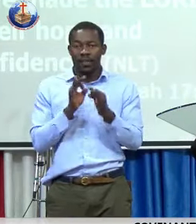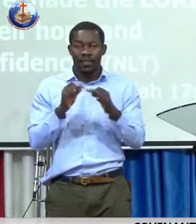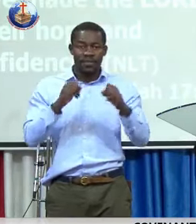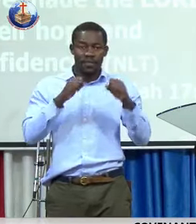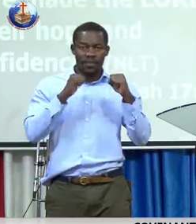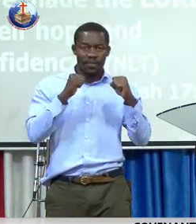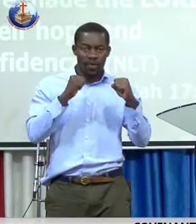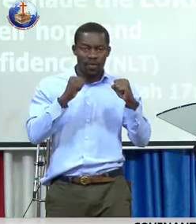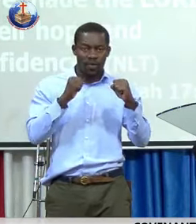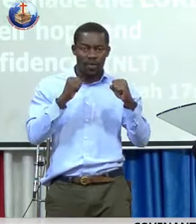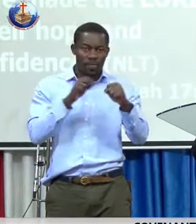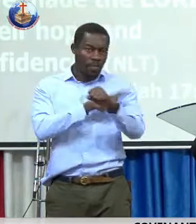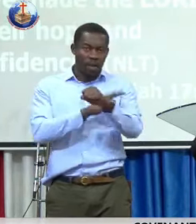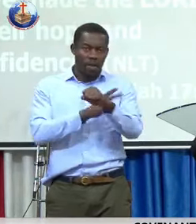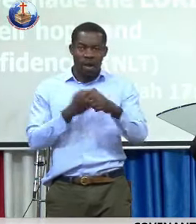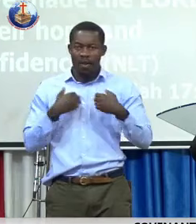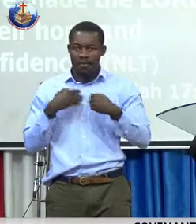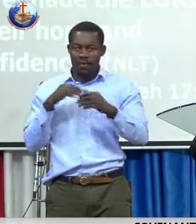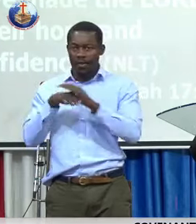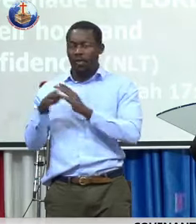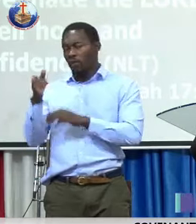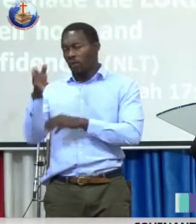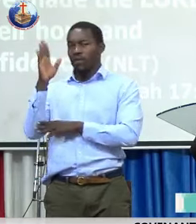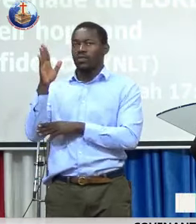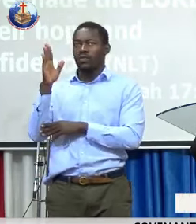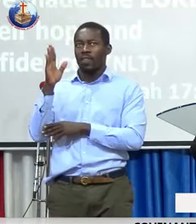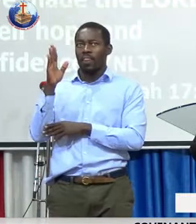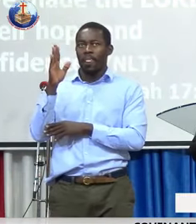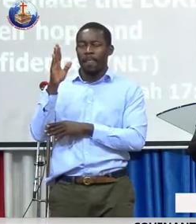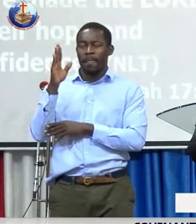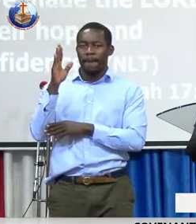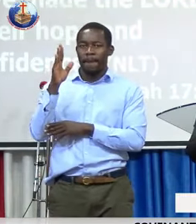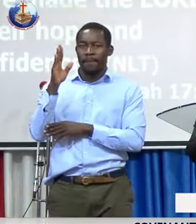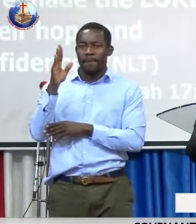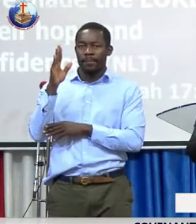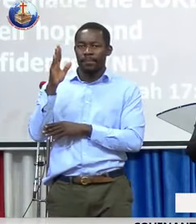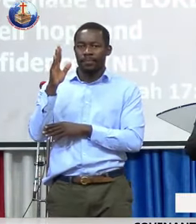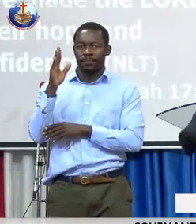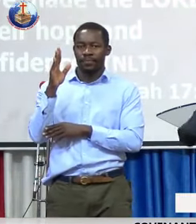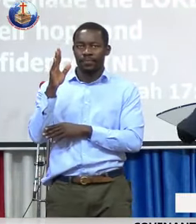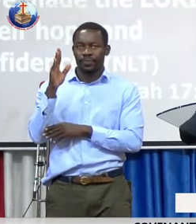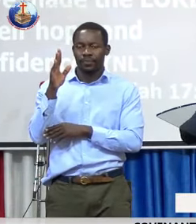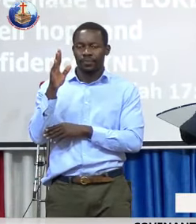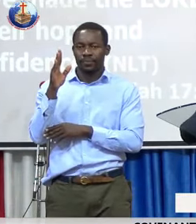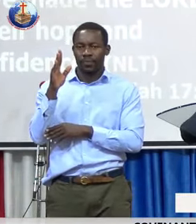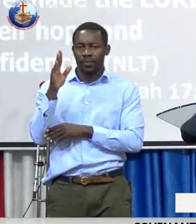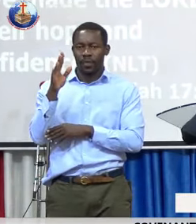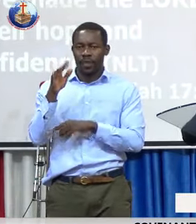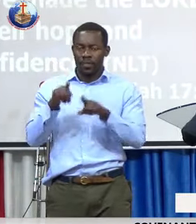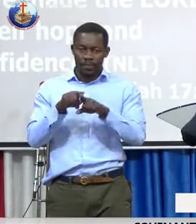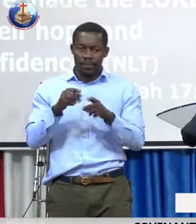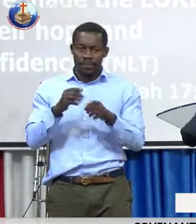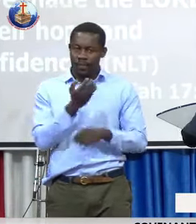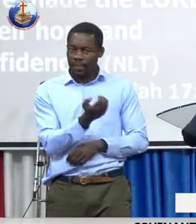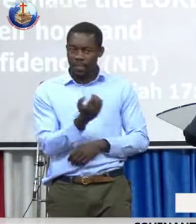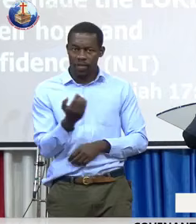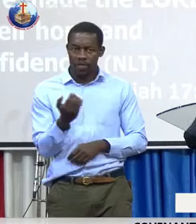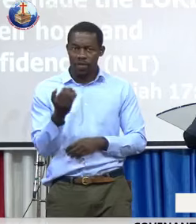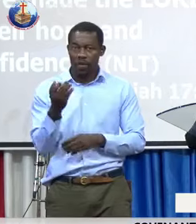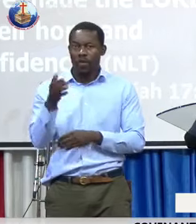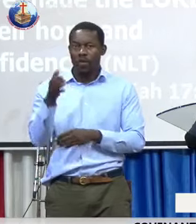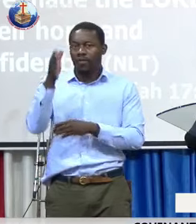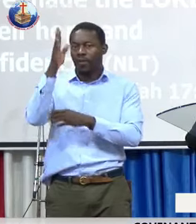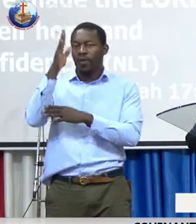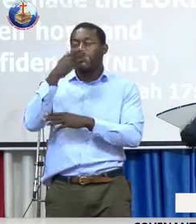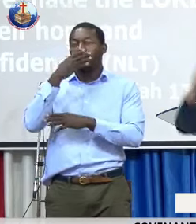hivyo pasipokujali watu kukuaminia nguvu zao, uwezo wao na pesa zao na ushawishi wao, We as the children of God are meant to be poor